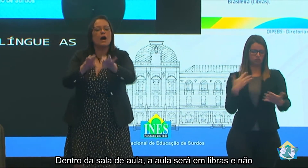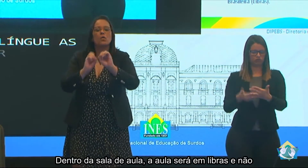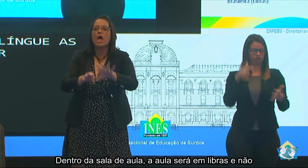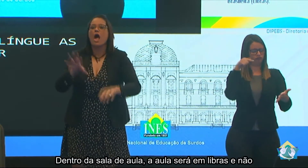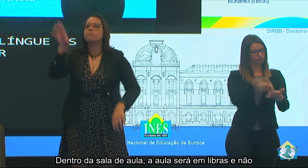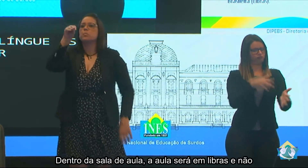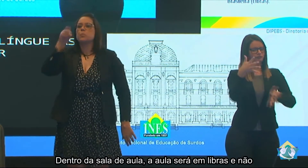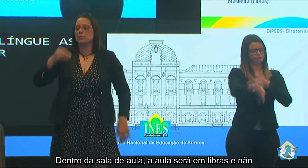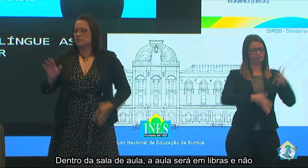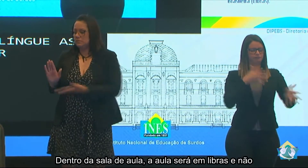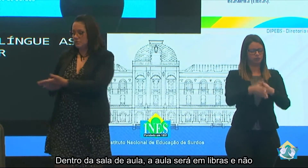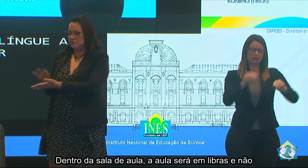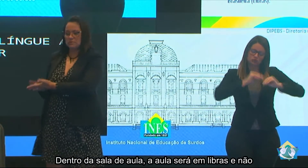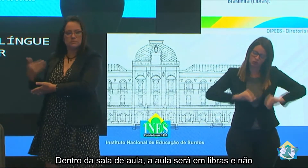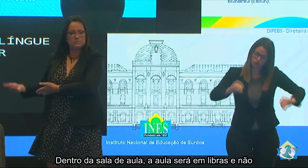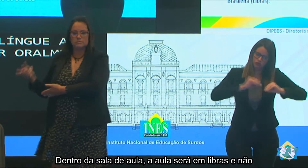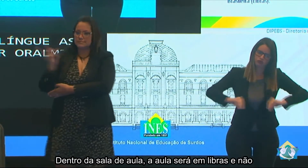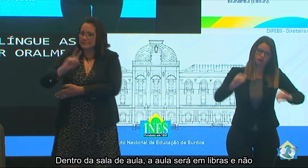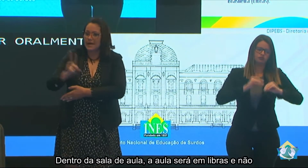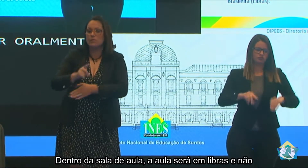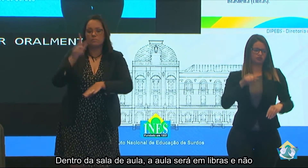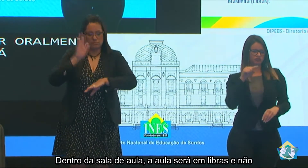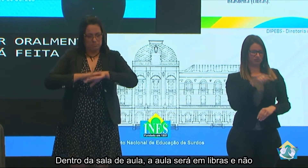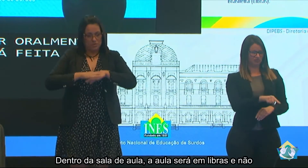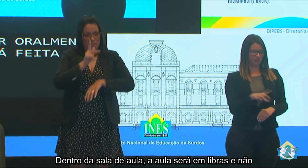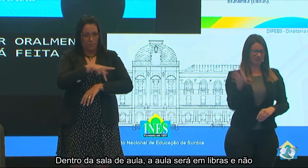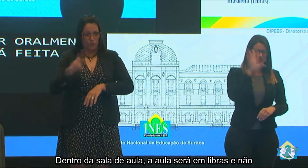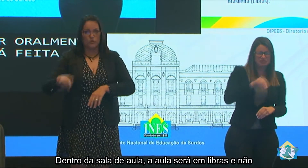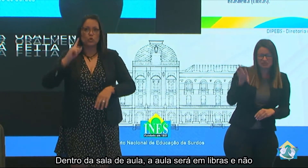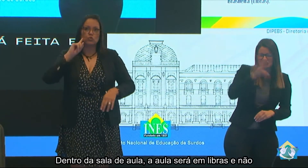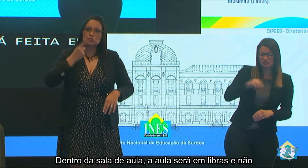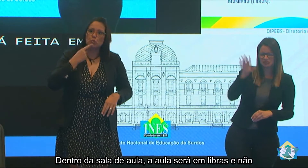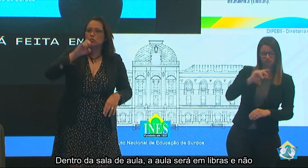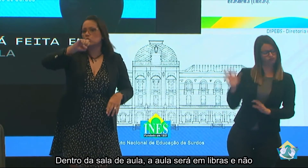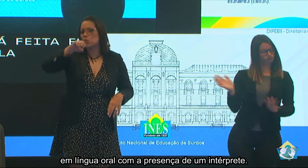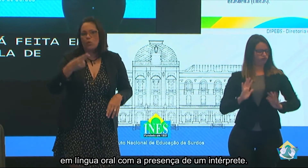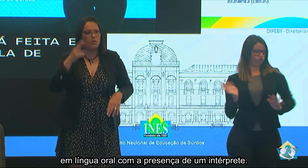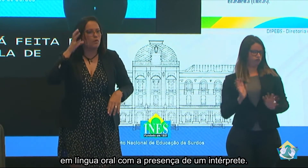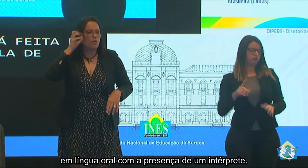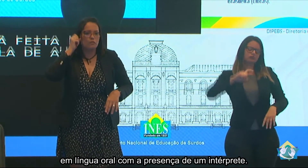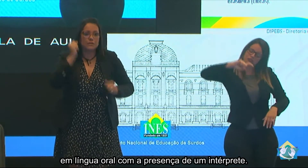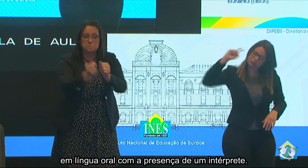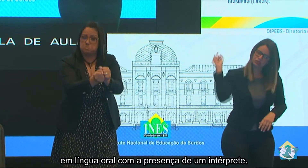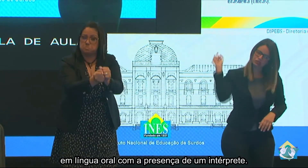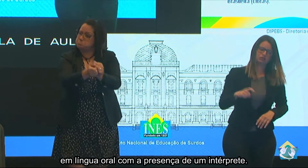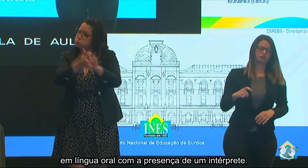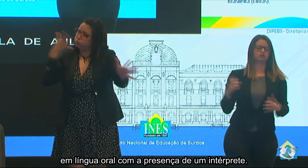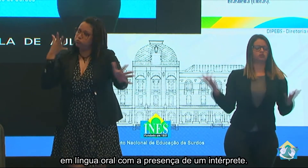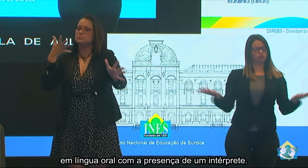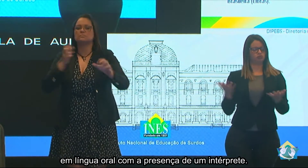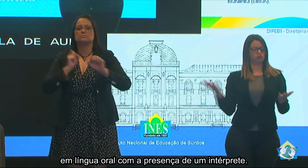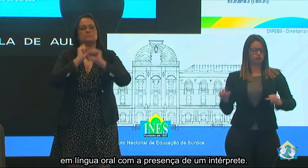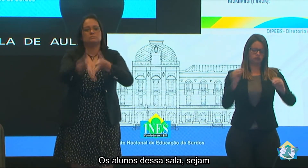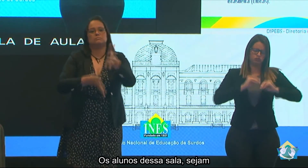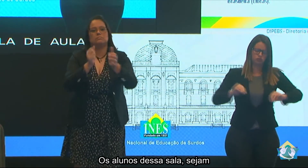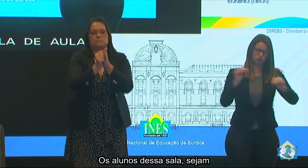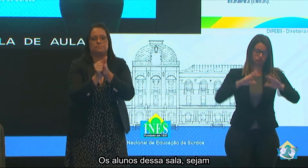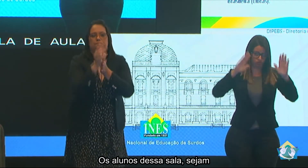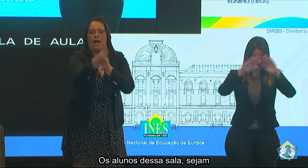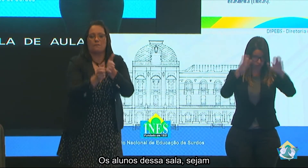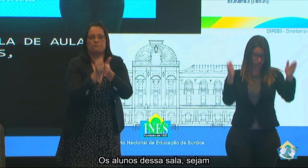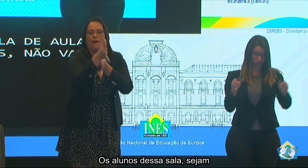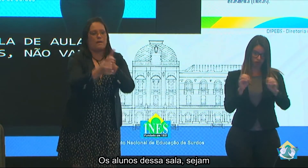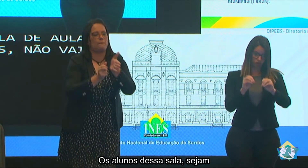Libras. Dentro da sala de aula, a aula será em Libras, não vai ser em língua oral com a presença de um intérprete. Então,